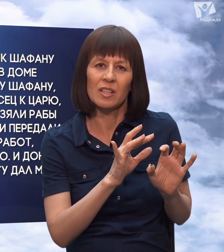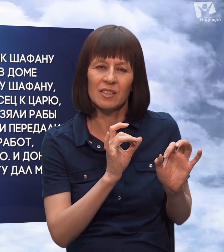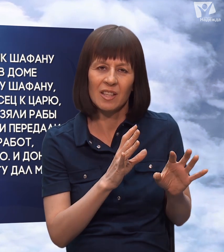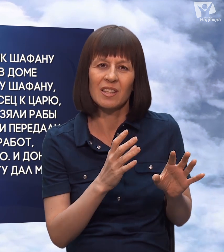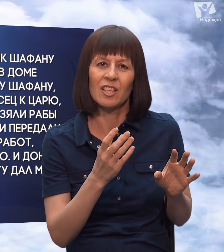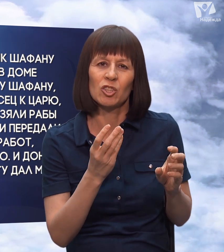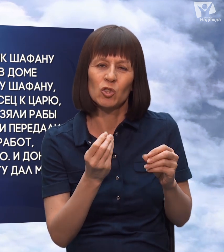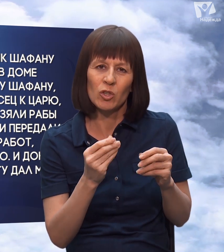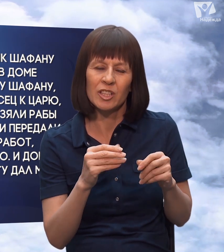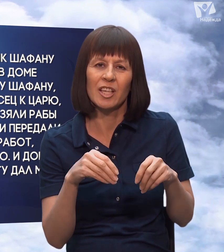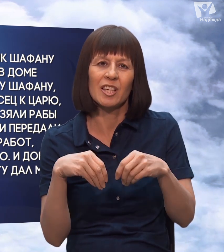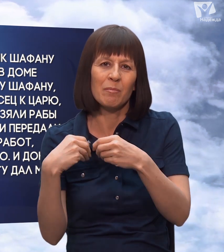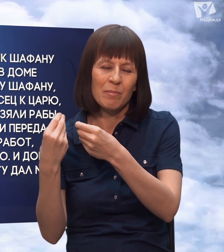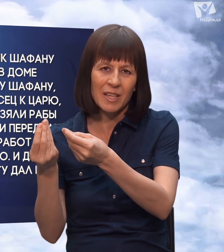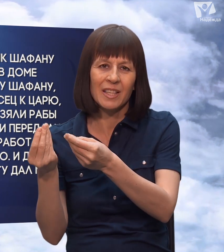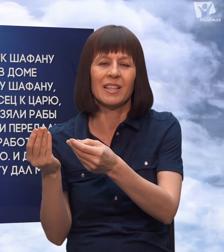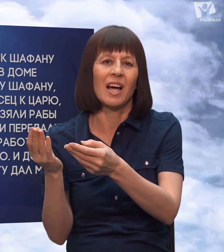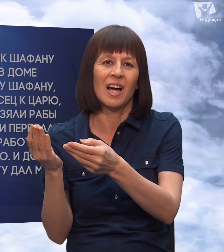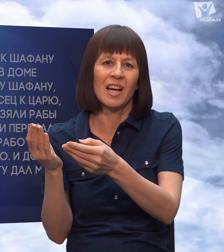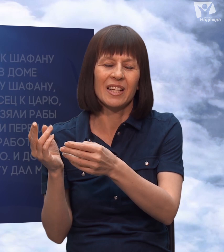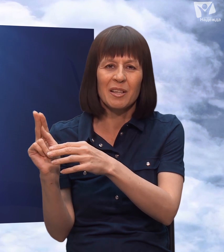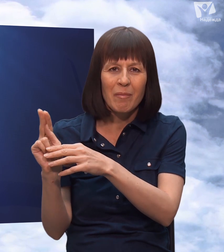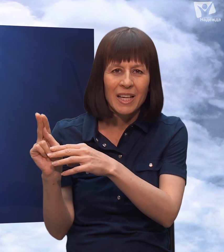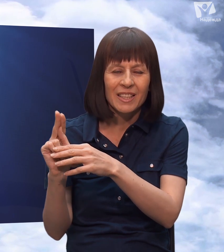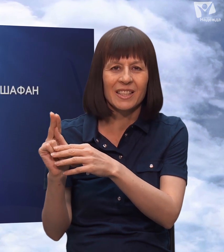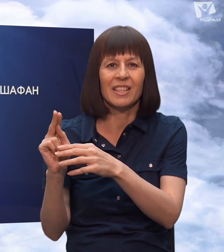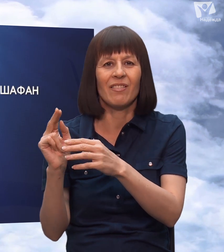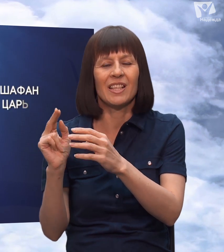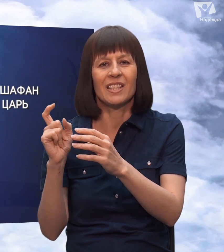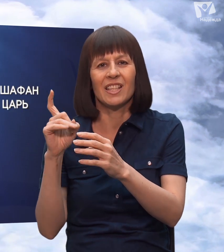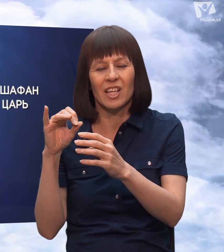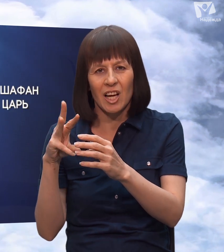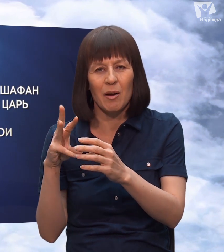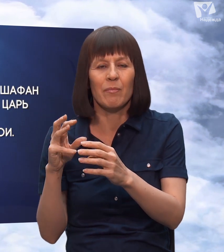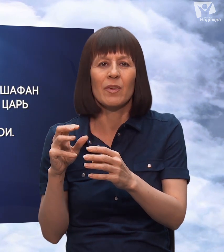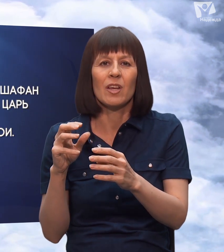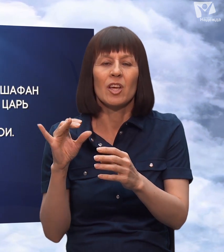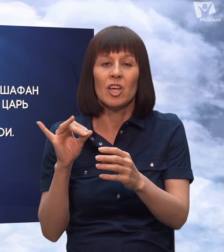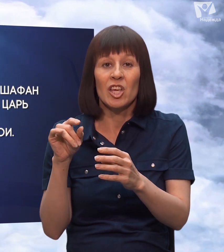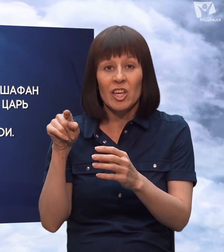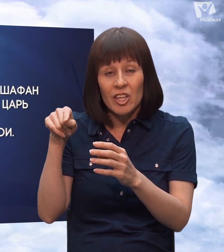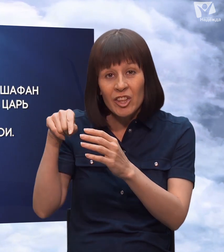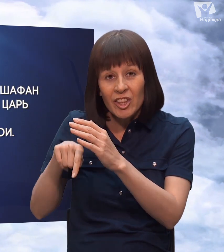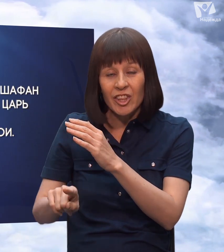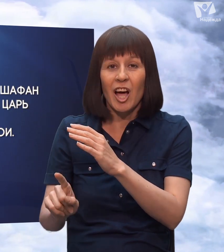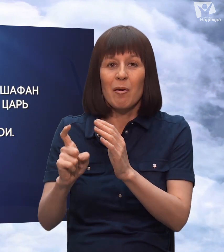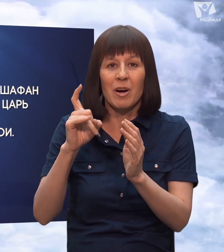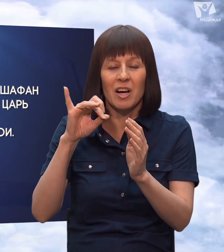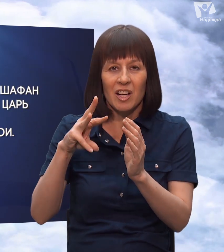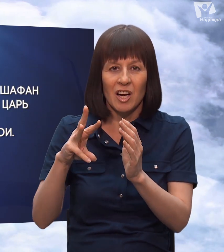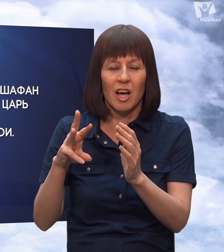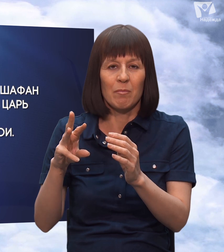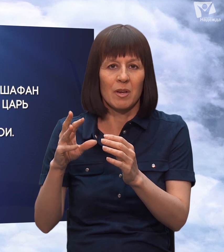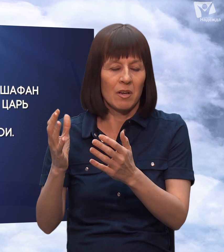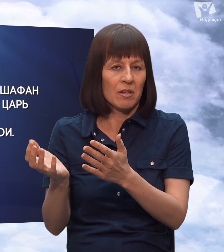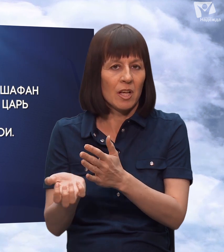приставленным к дому господню и донес шефом писец царю говоря книгу дал мне хилке освещение и читал